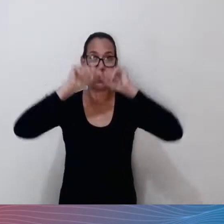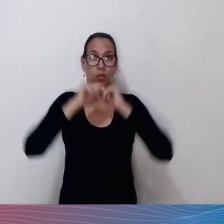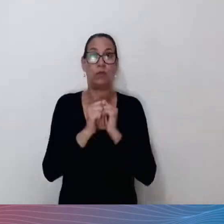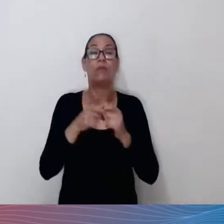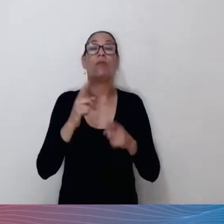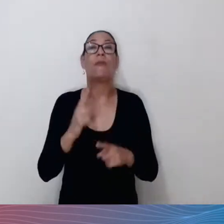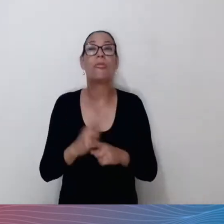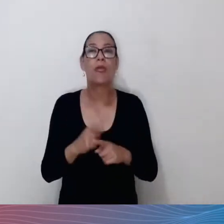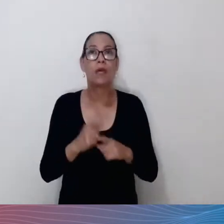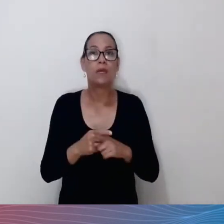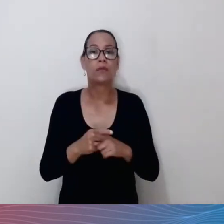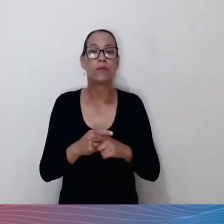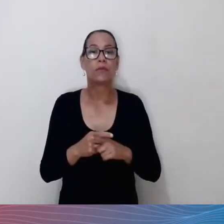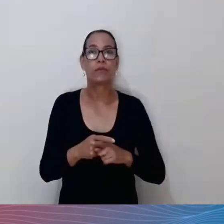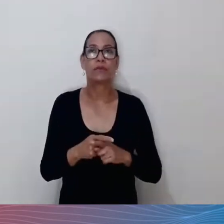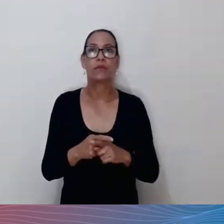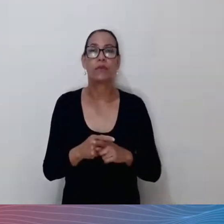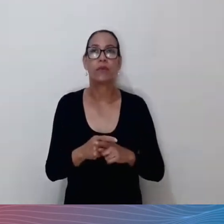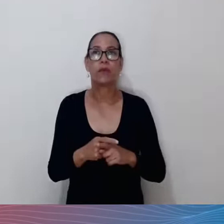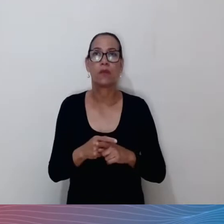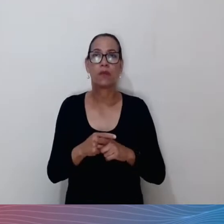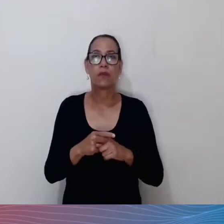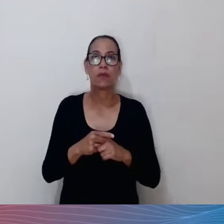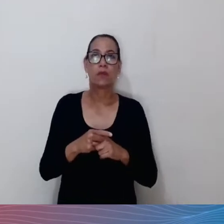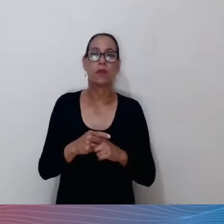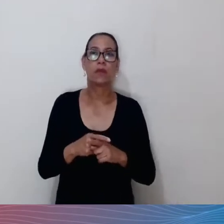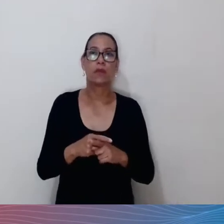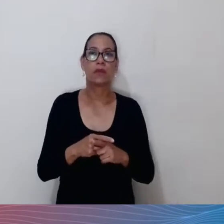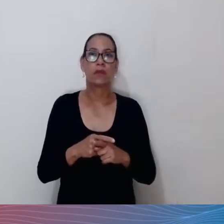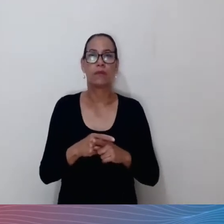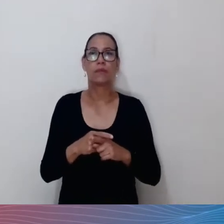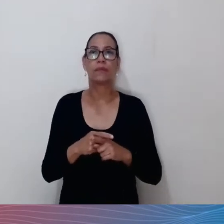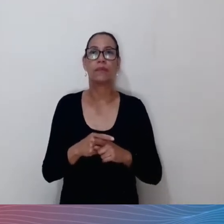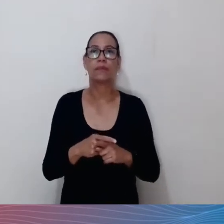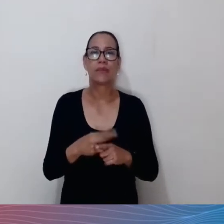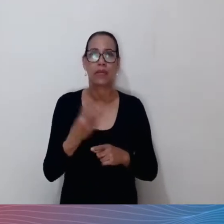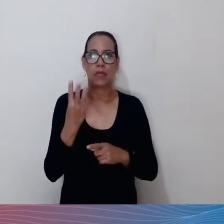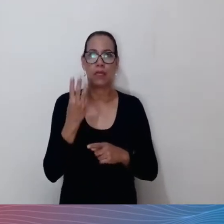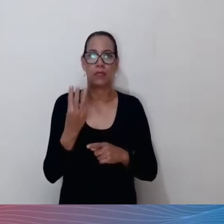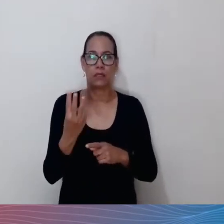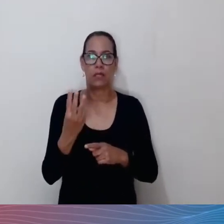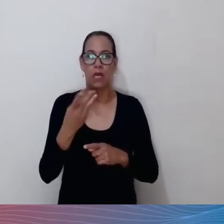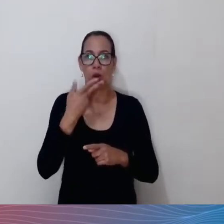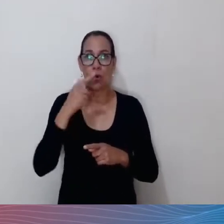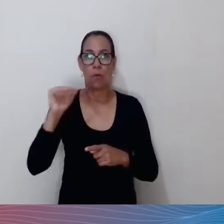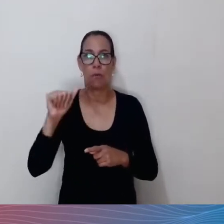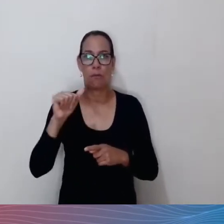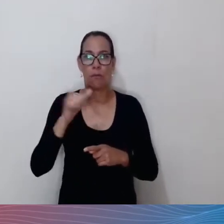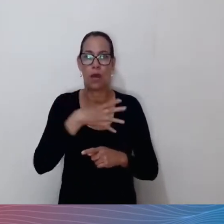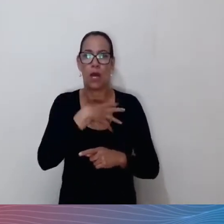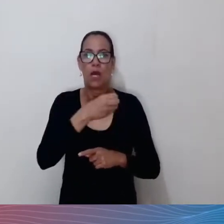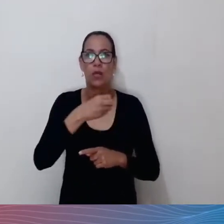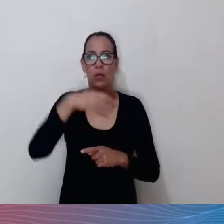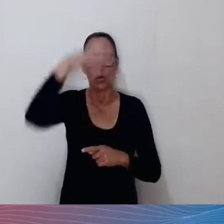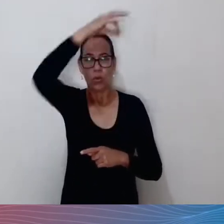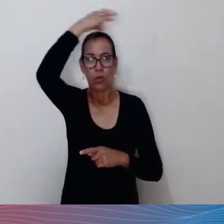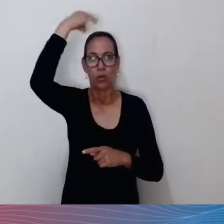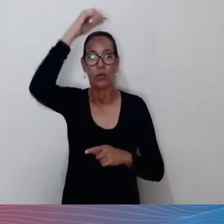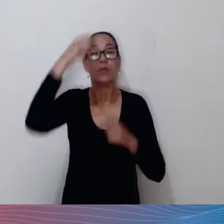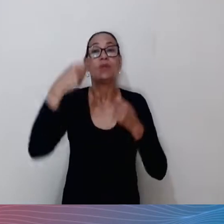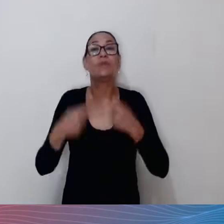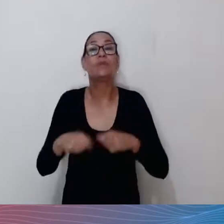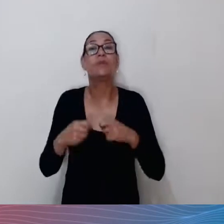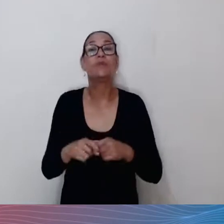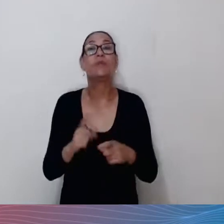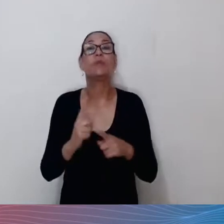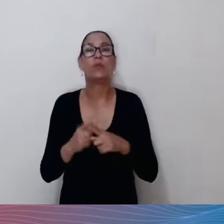precisa ter a trindade, o Pai, o Filho e o Espírito. Porque, irmãos, desculpe me falar,